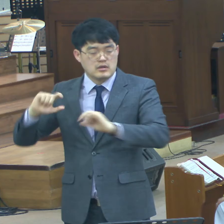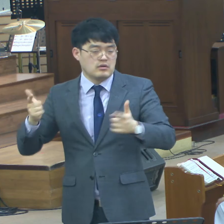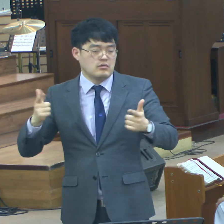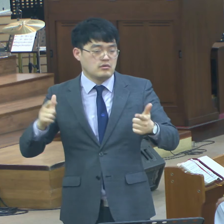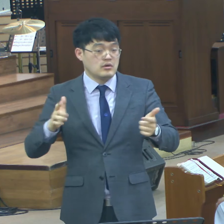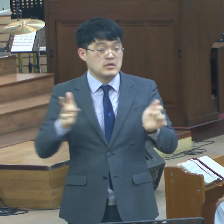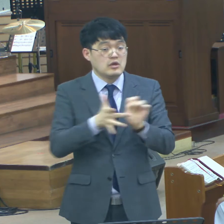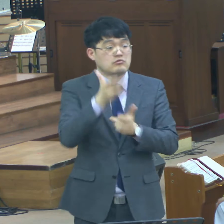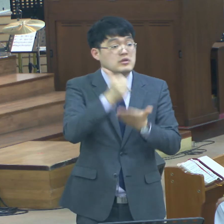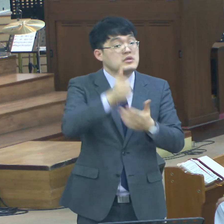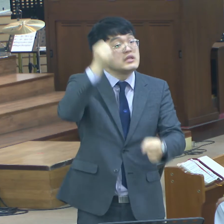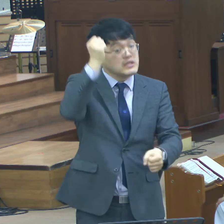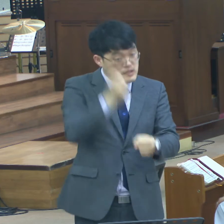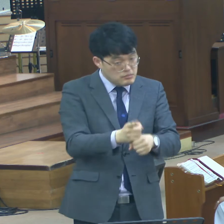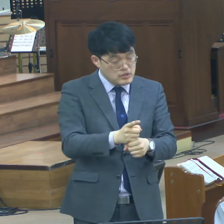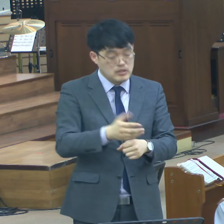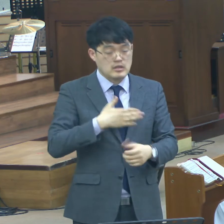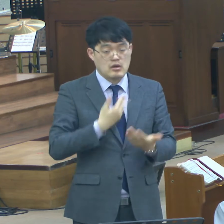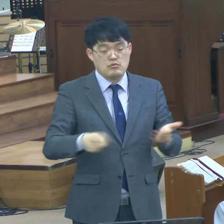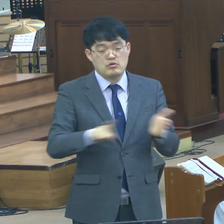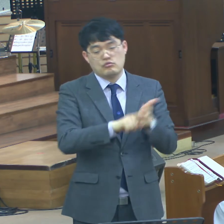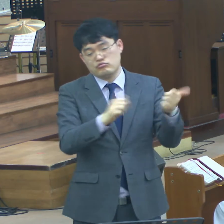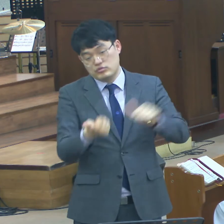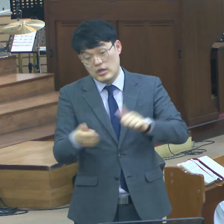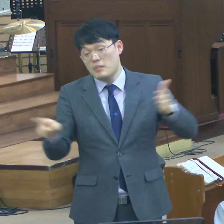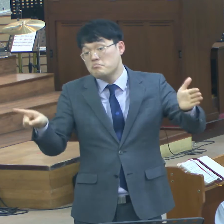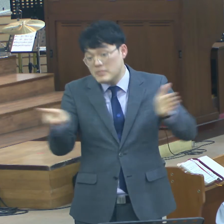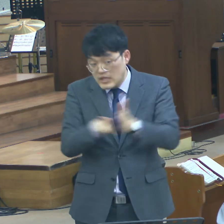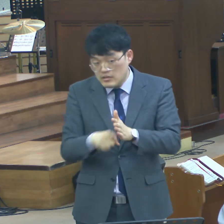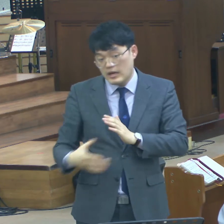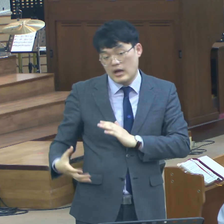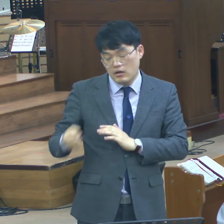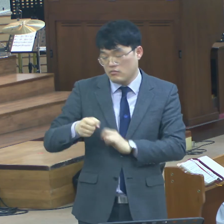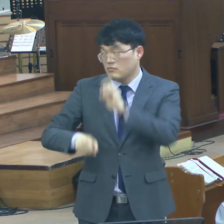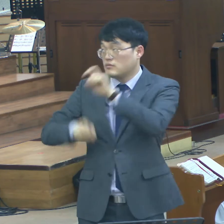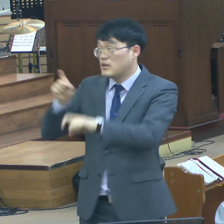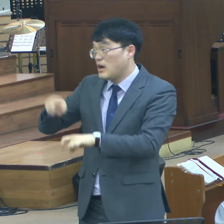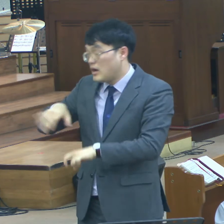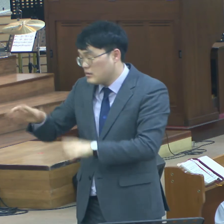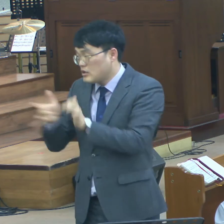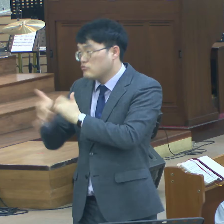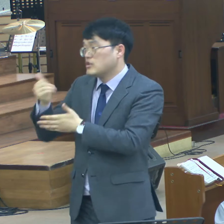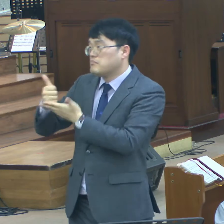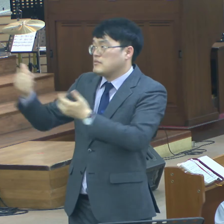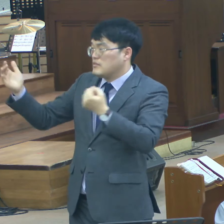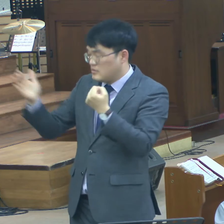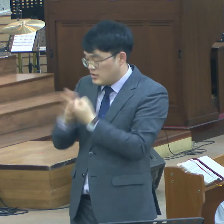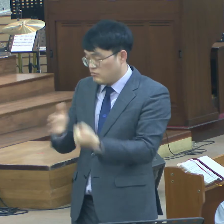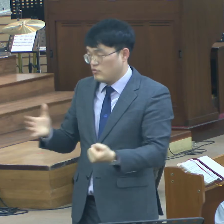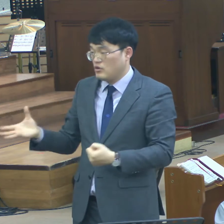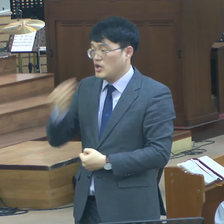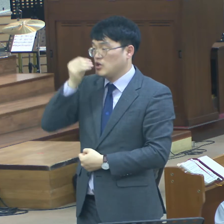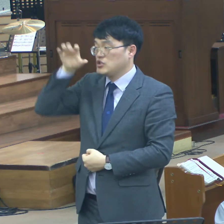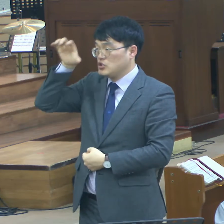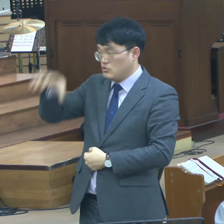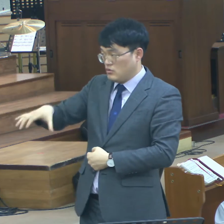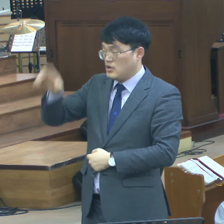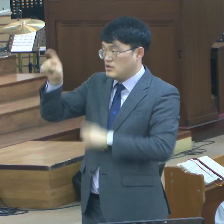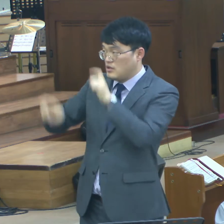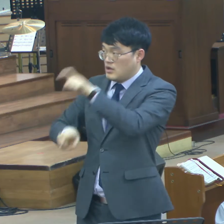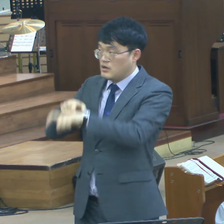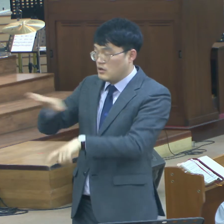예수님이 나를 위해 죽으신 것을 믿고 하나님 앞에 나가면 시온의 대로가 열리고 은혜의 보좌에 도착하게 될 줄